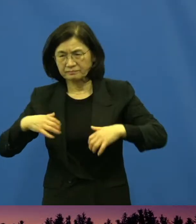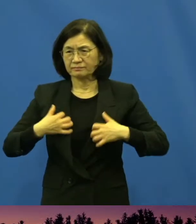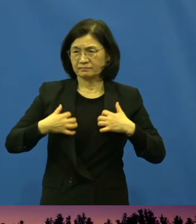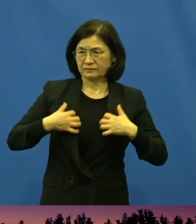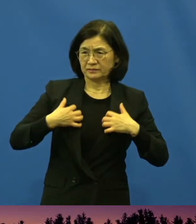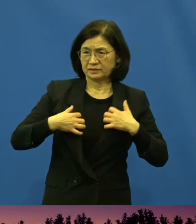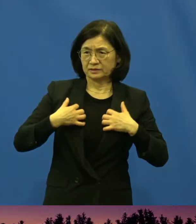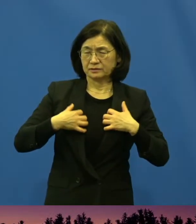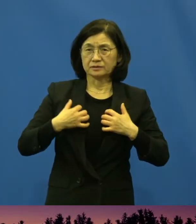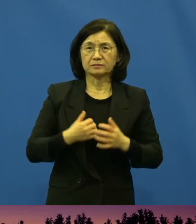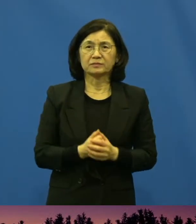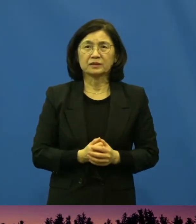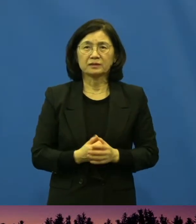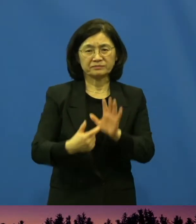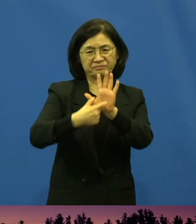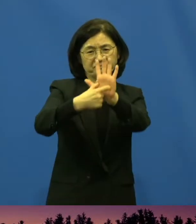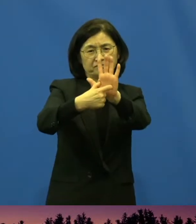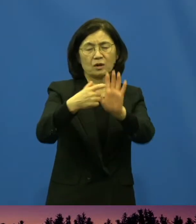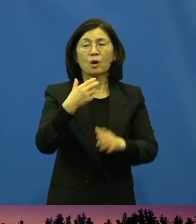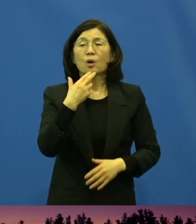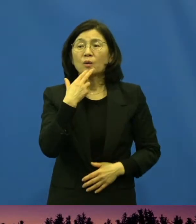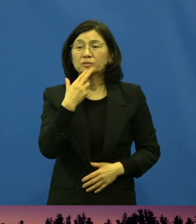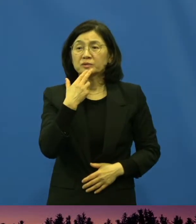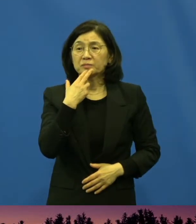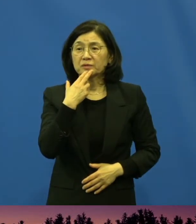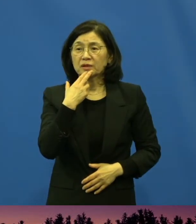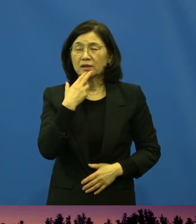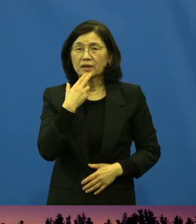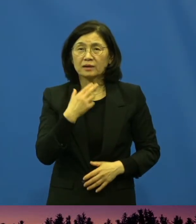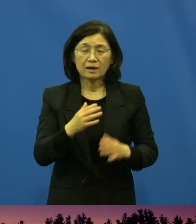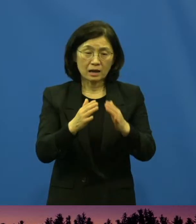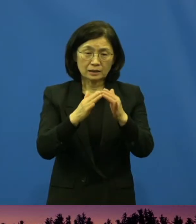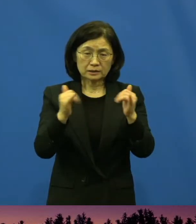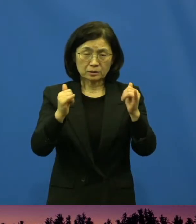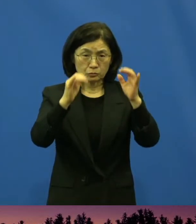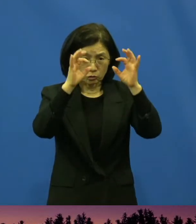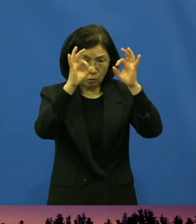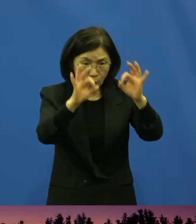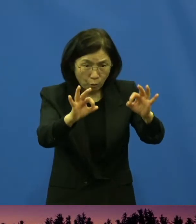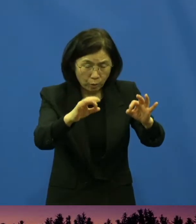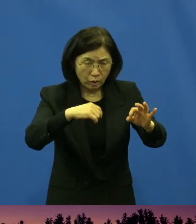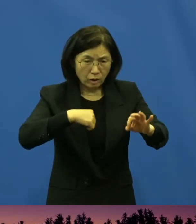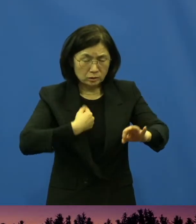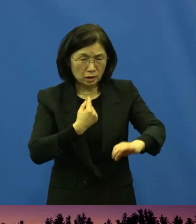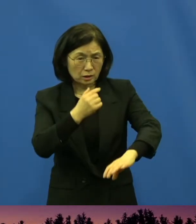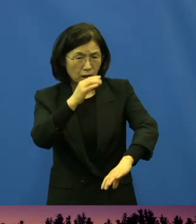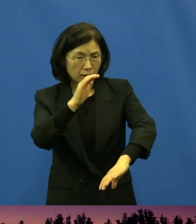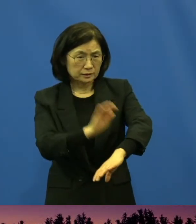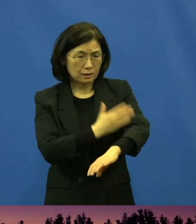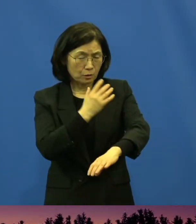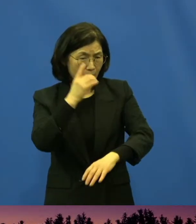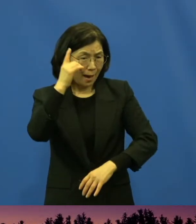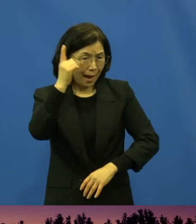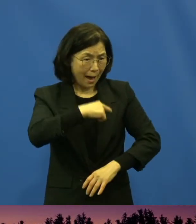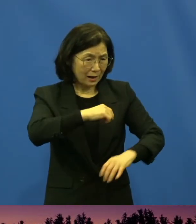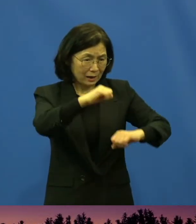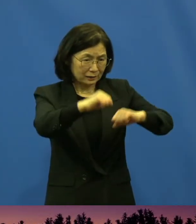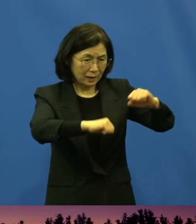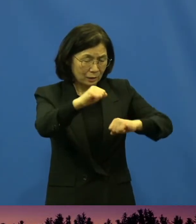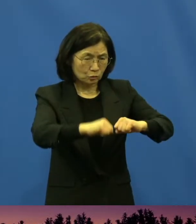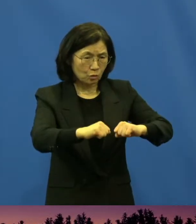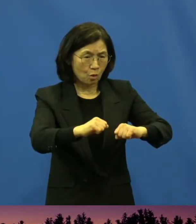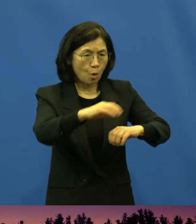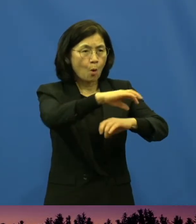여러분, 사람들 보세요. 얼마나 악한지, 나쁜 짓 한 거를 자랑해요. 그죠? 옛날에 우리의 과거의 모습이었어요. 죄 짓는